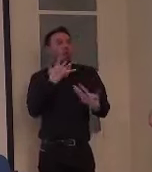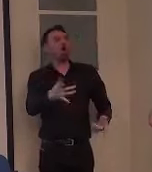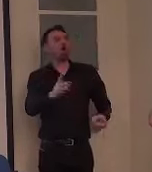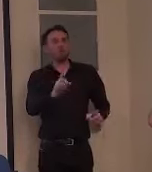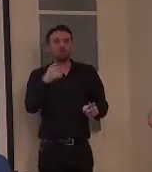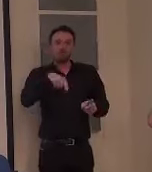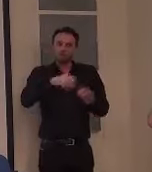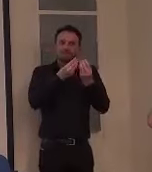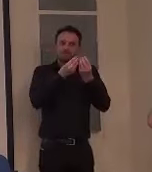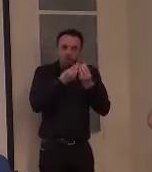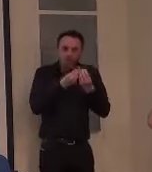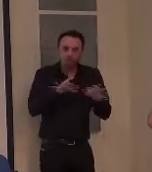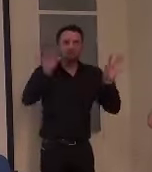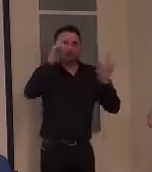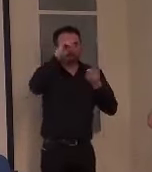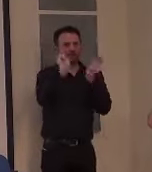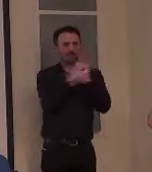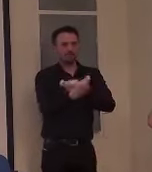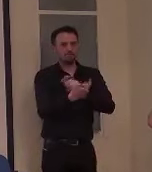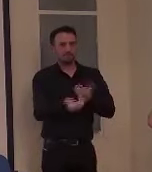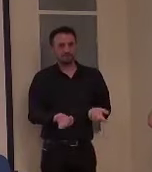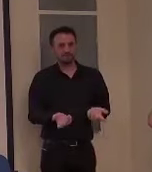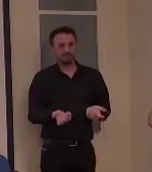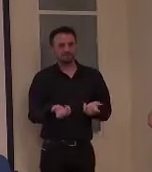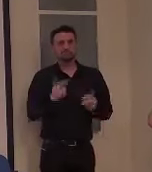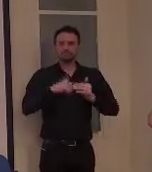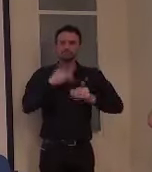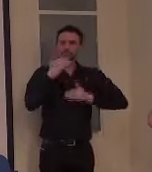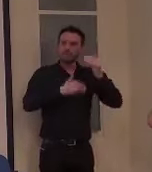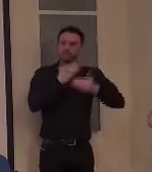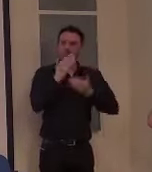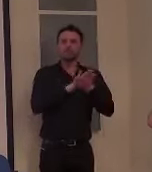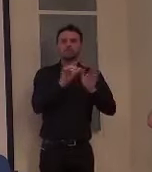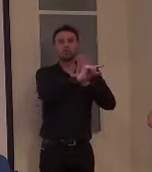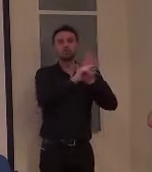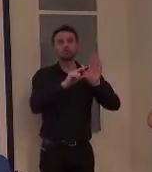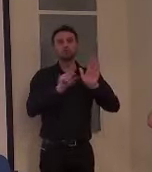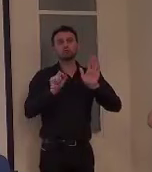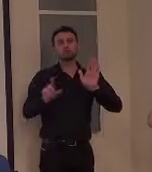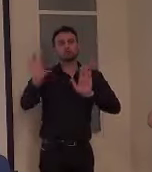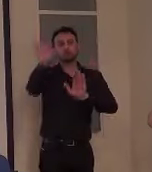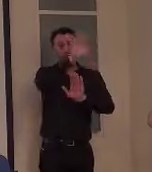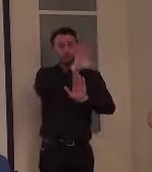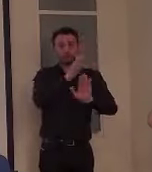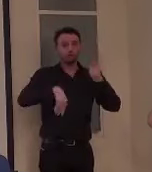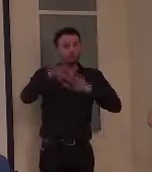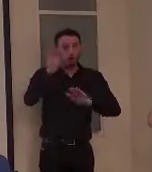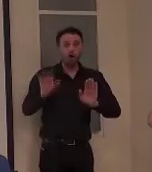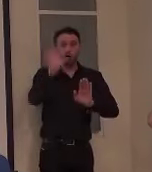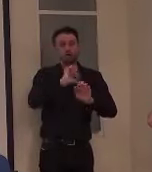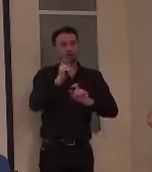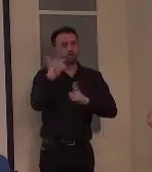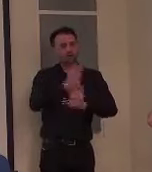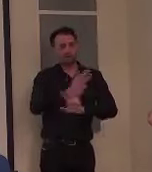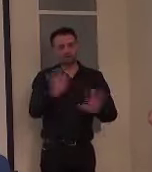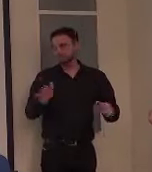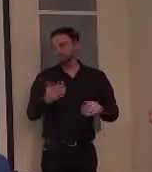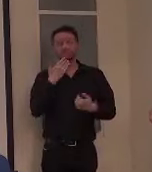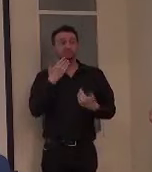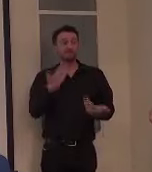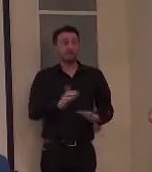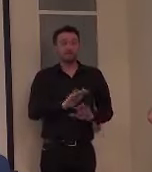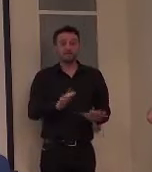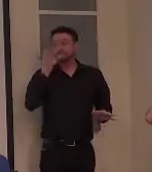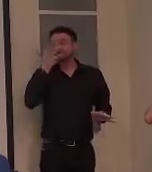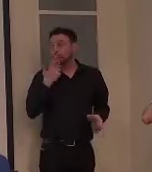que sí dice mucho de las inversiones bueno avanzar sobre resoluciones provinciales que no todas las provincias todo lo